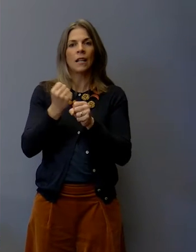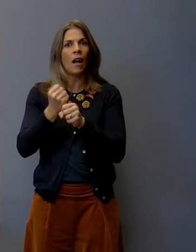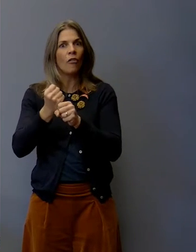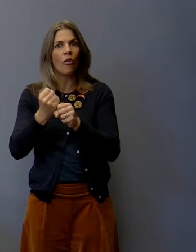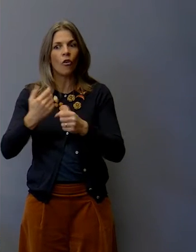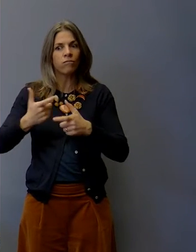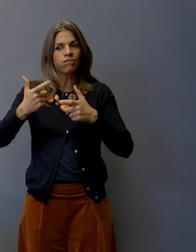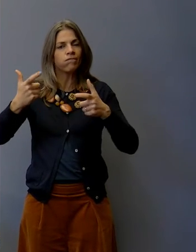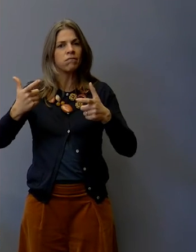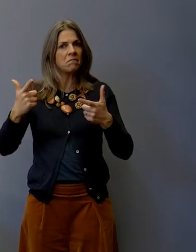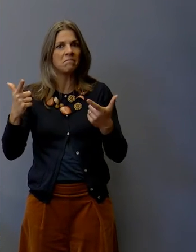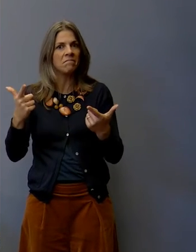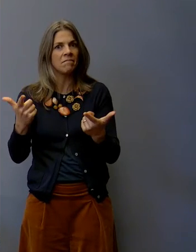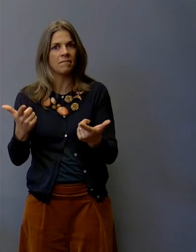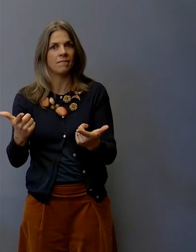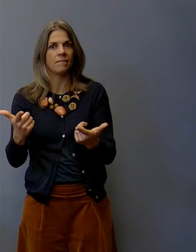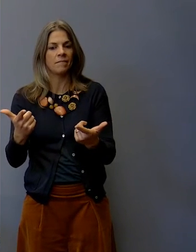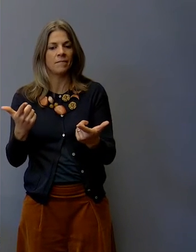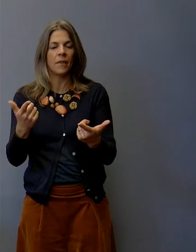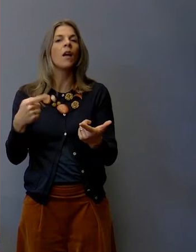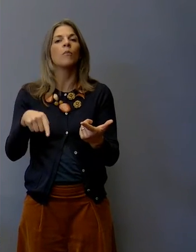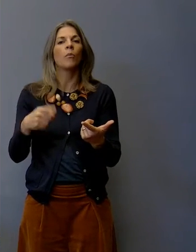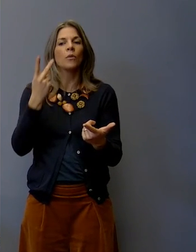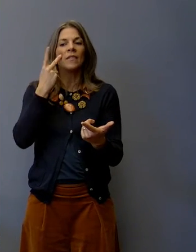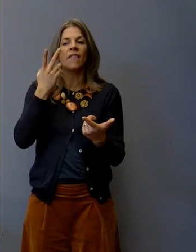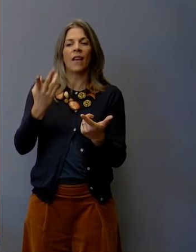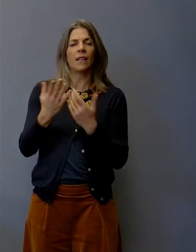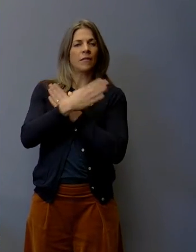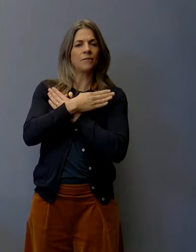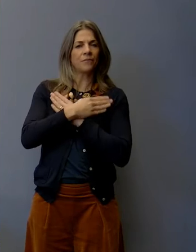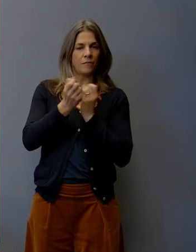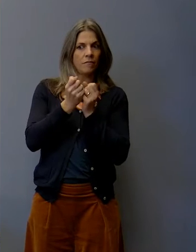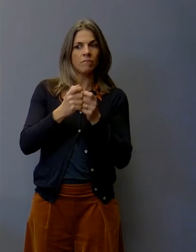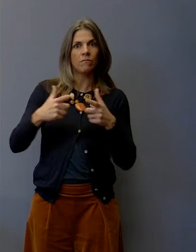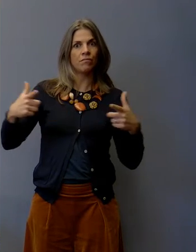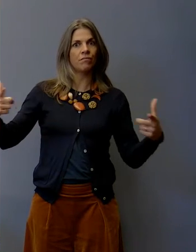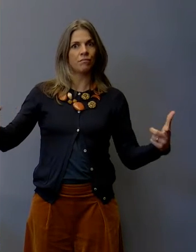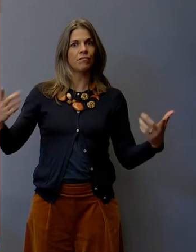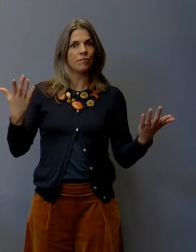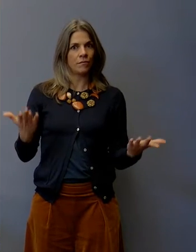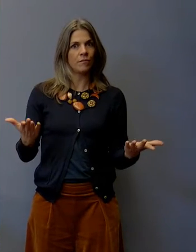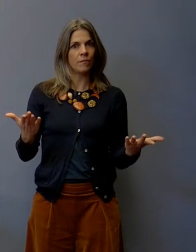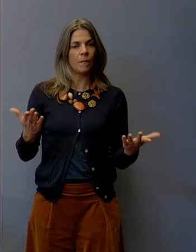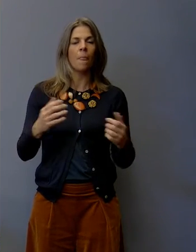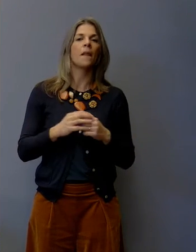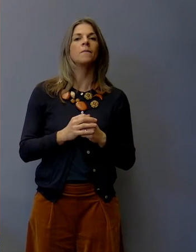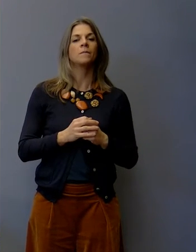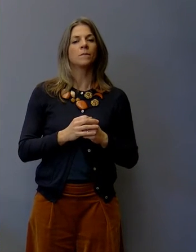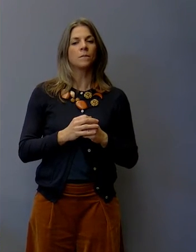quando dico questo parla di ricaduta occupazionale non estemporanee virtuale ma stabile e reale